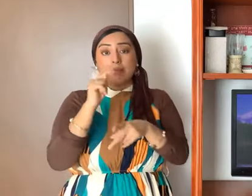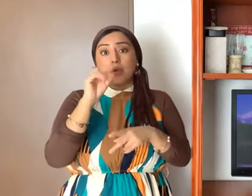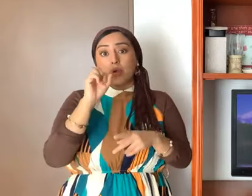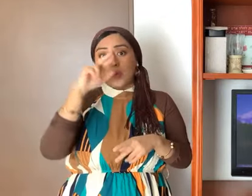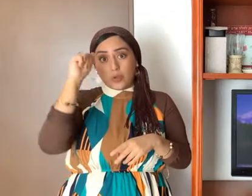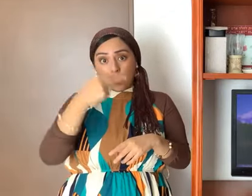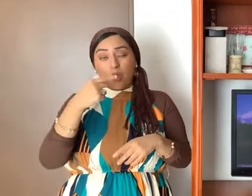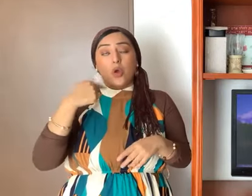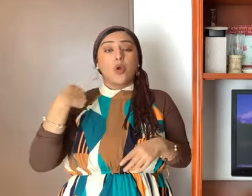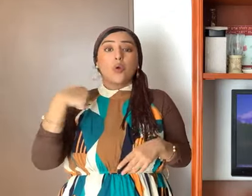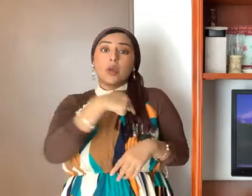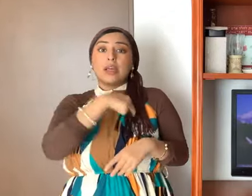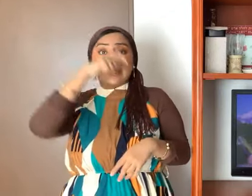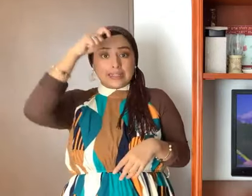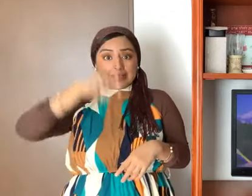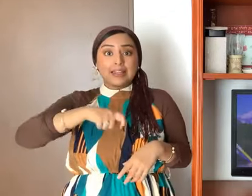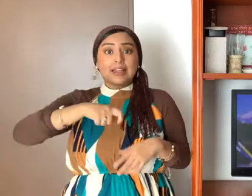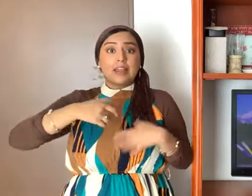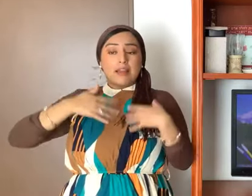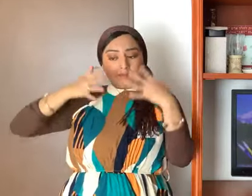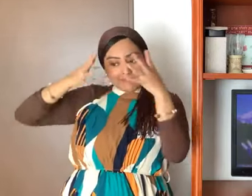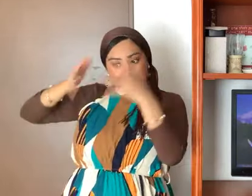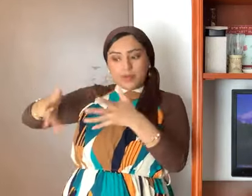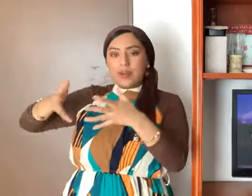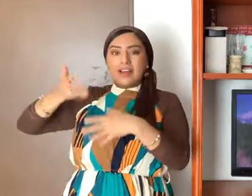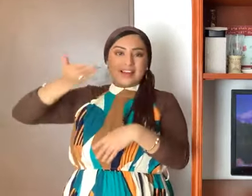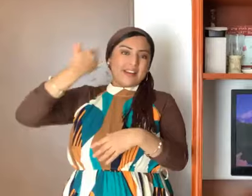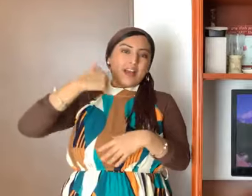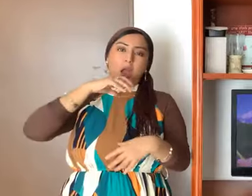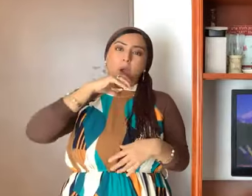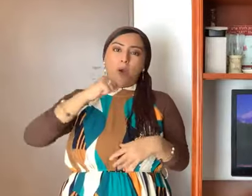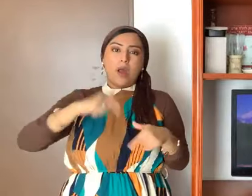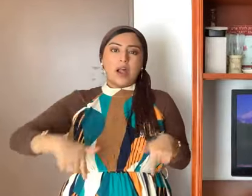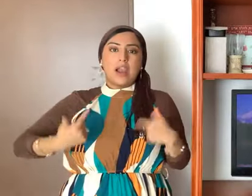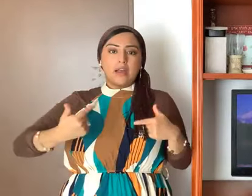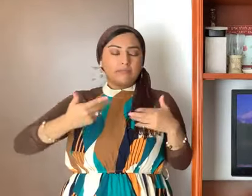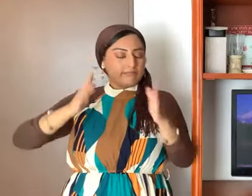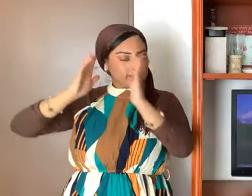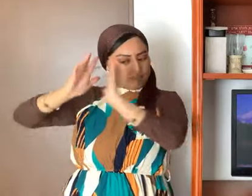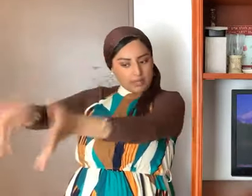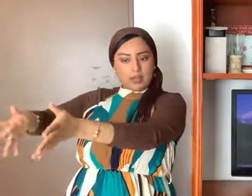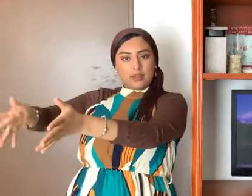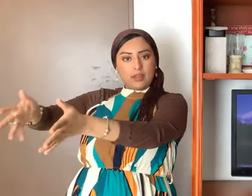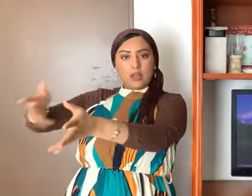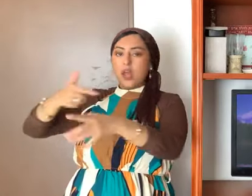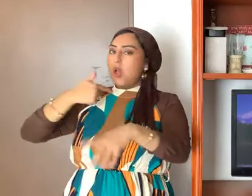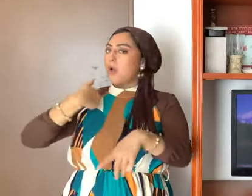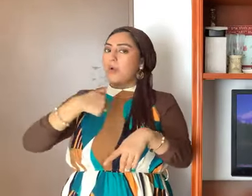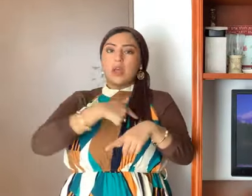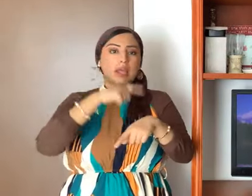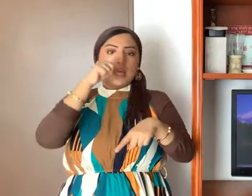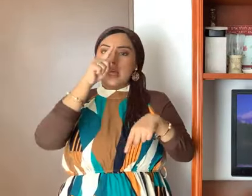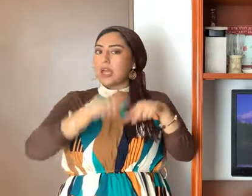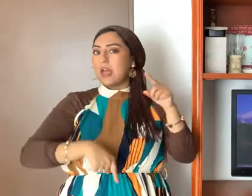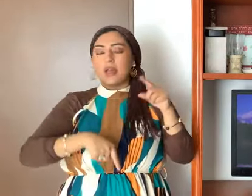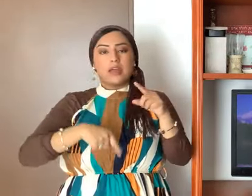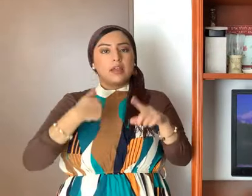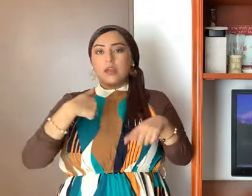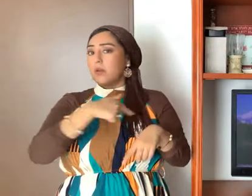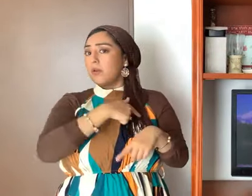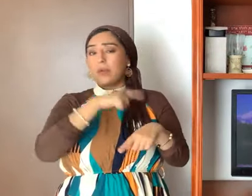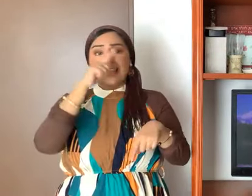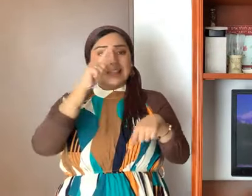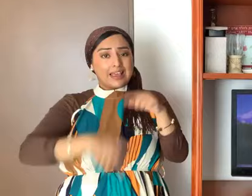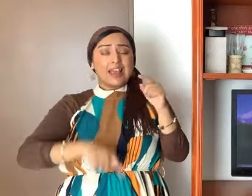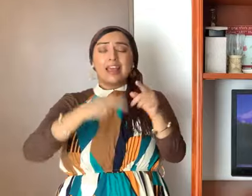Torá, debemos dejar toda nuestra vida anterior atrás. No podemos guardar, no